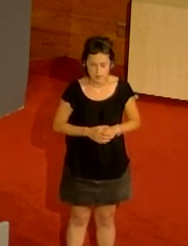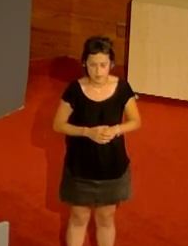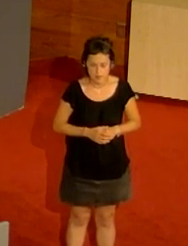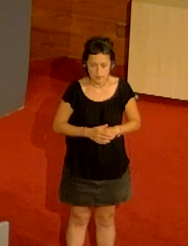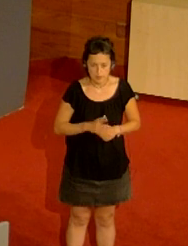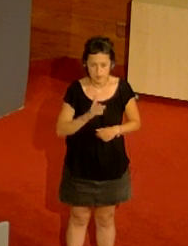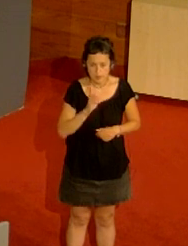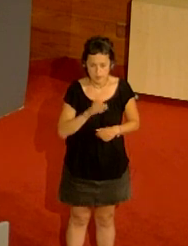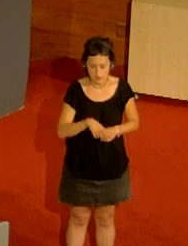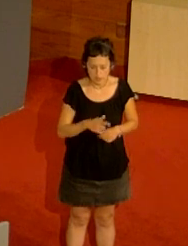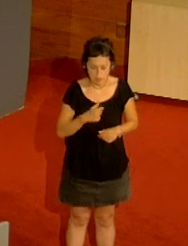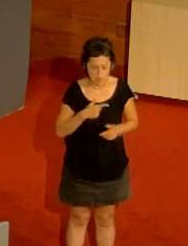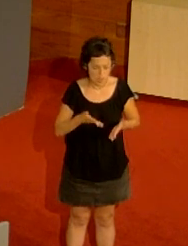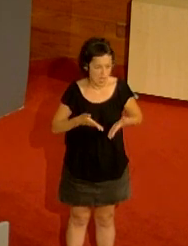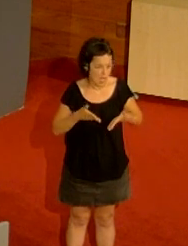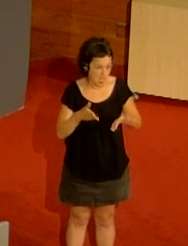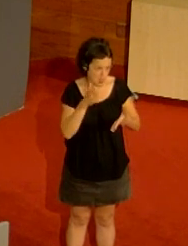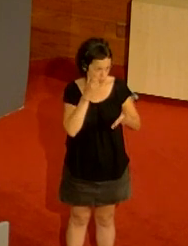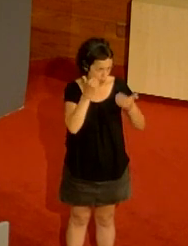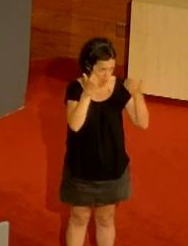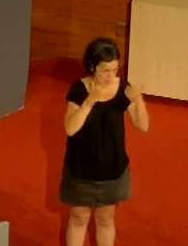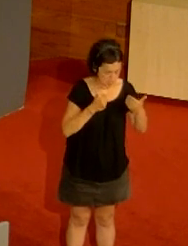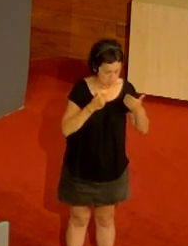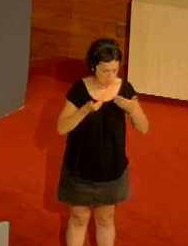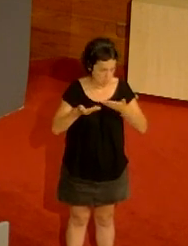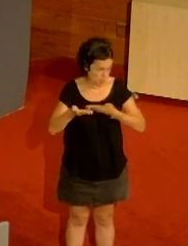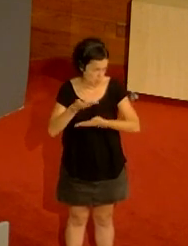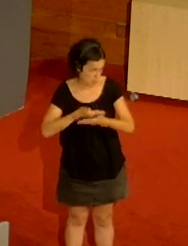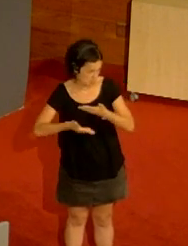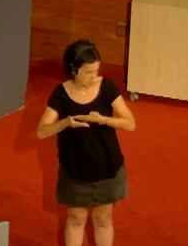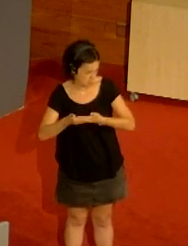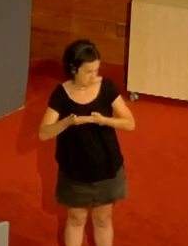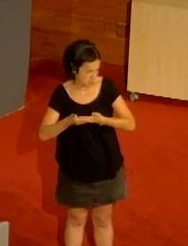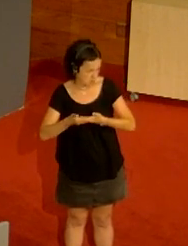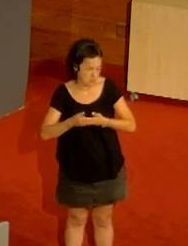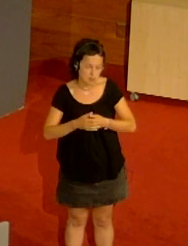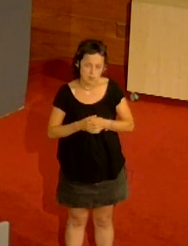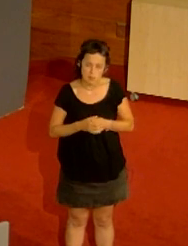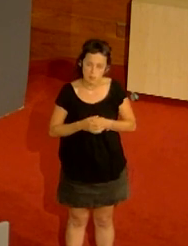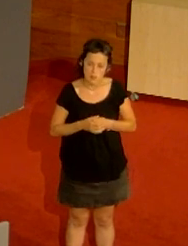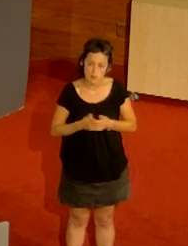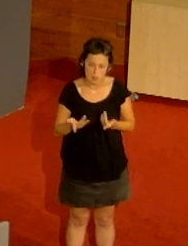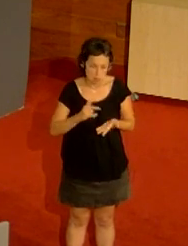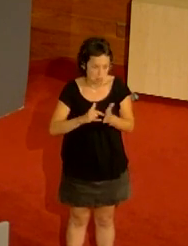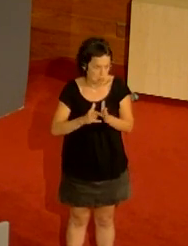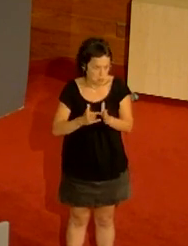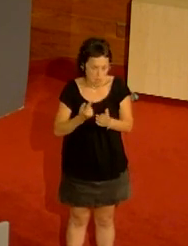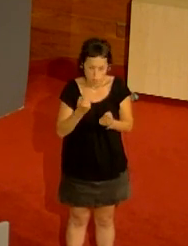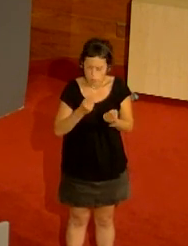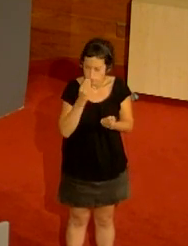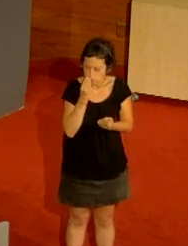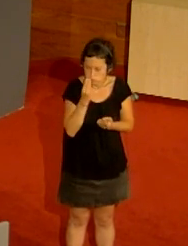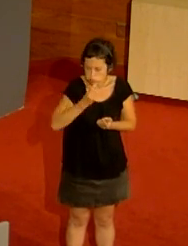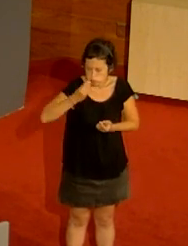de ayuda en materia de ayuda humanitaria y cooperación, hay proyectos extraordinarios y otros que, pues quizás sí que hay